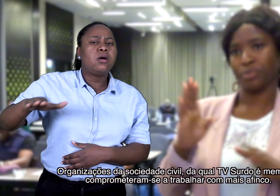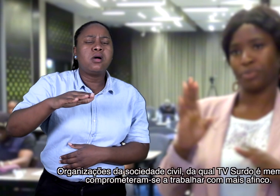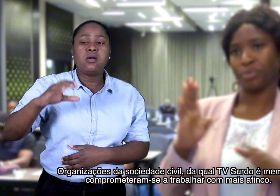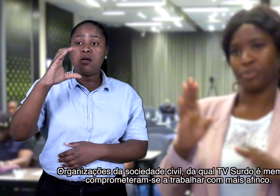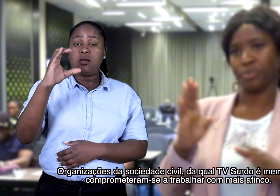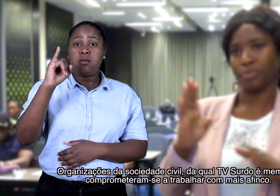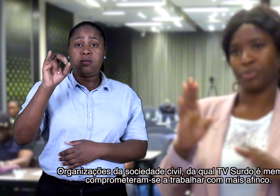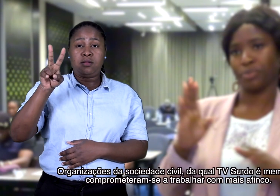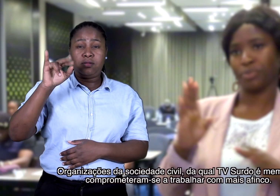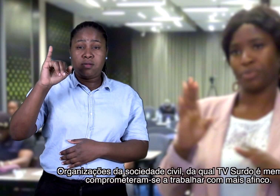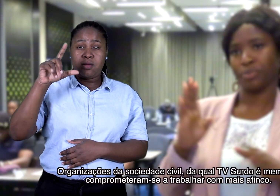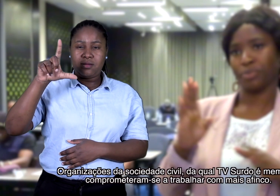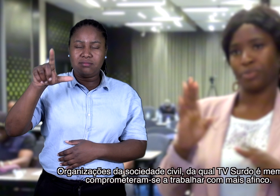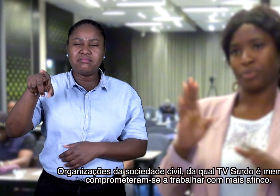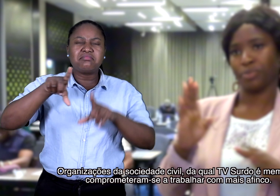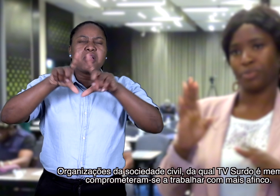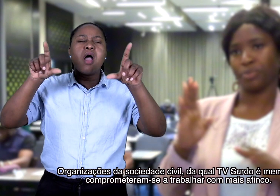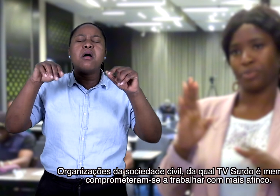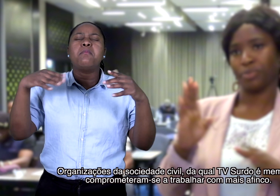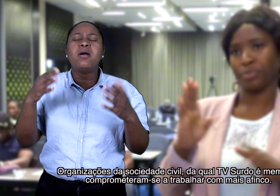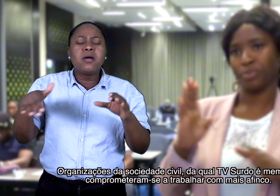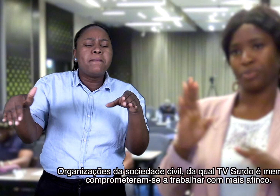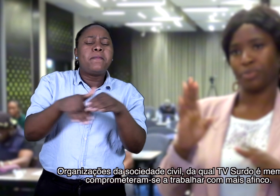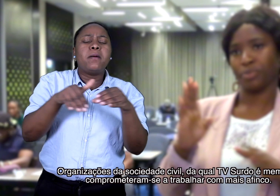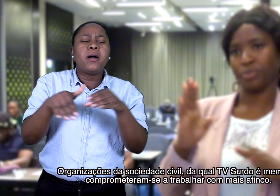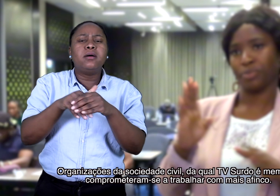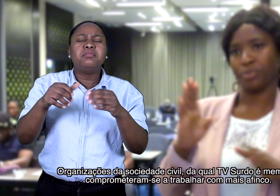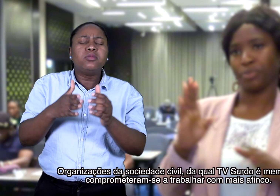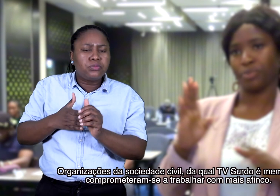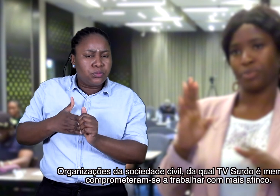Organizações da sociedade civil, da qual a TV Surdo é